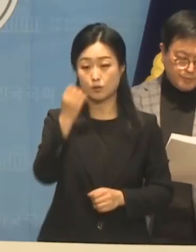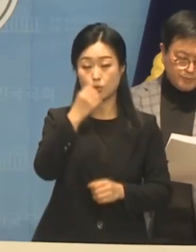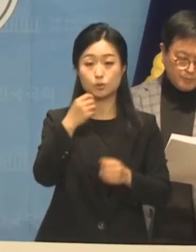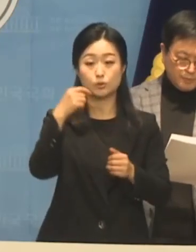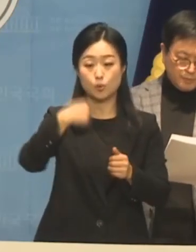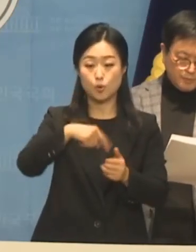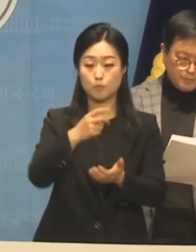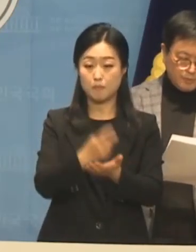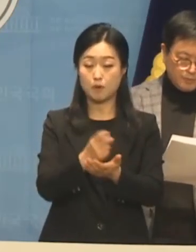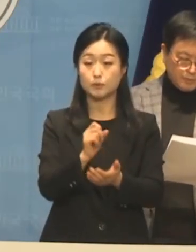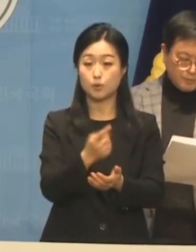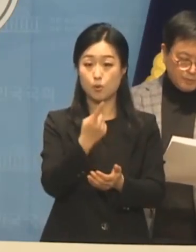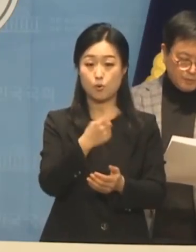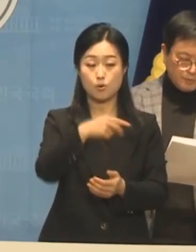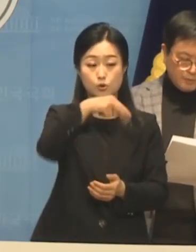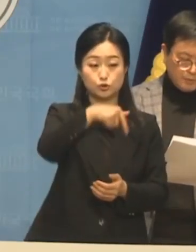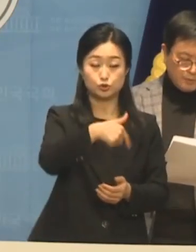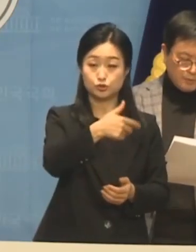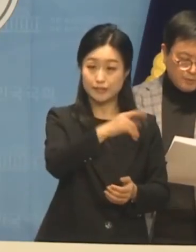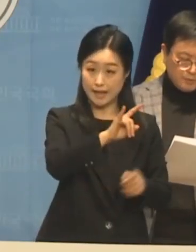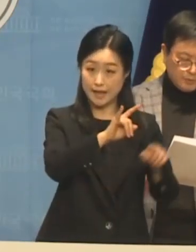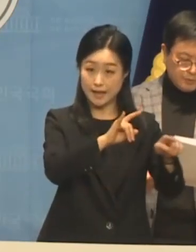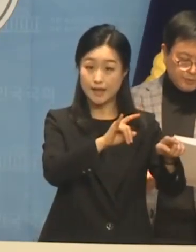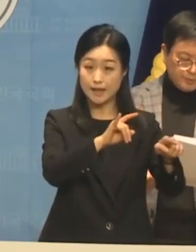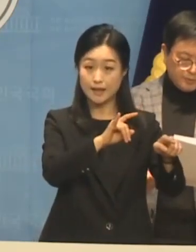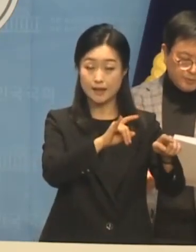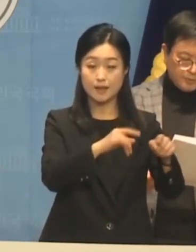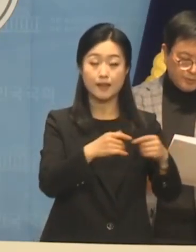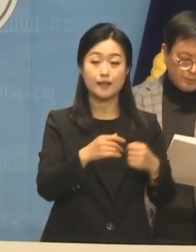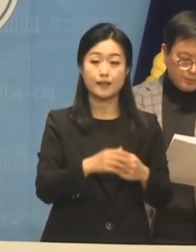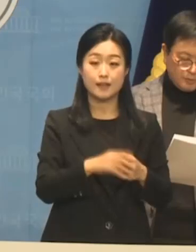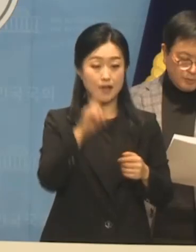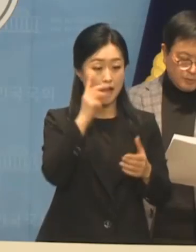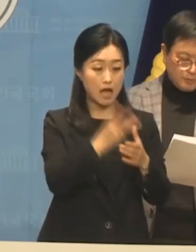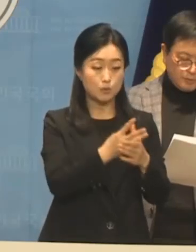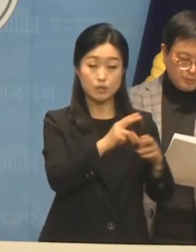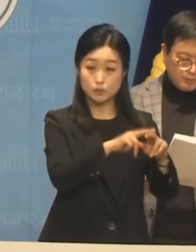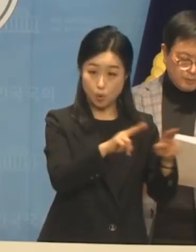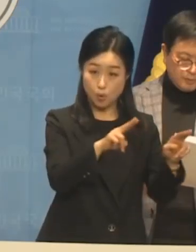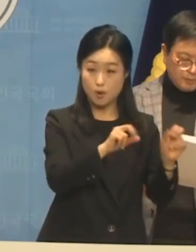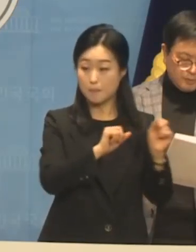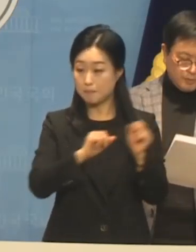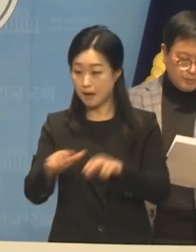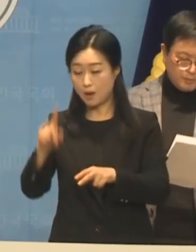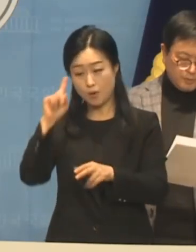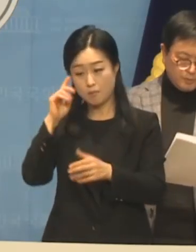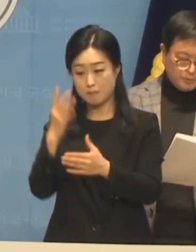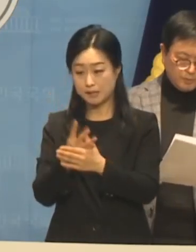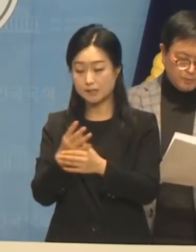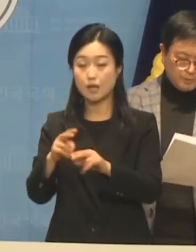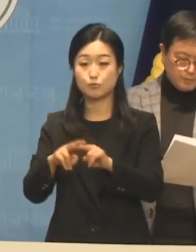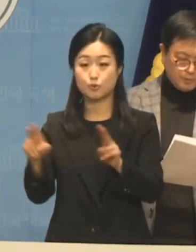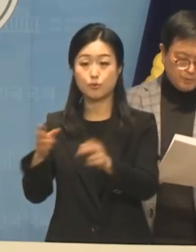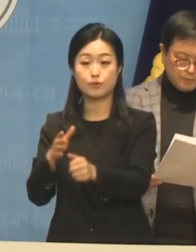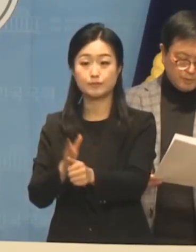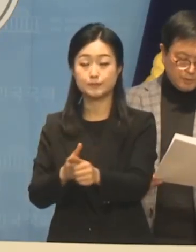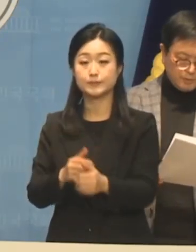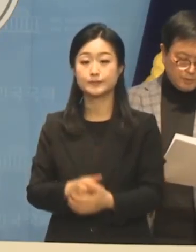고등교육법을 근거로 숙대가 학위를 취소하면 즉각 박사 학위를 취소해야